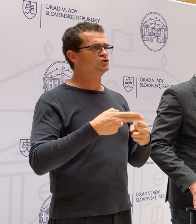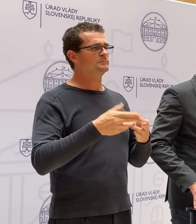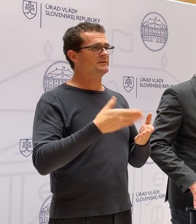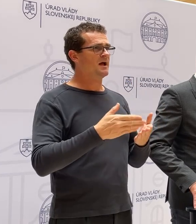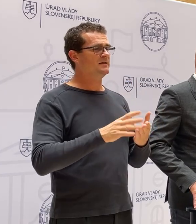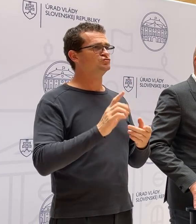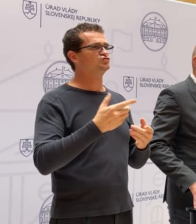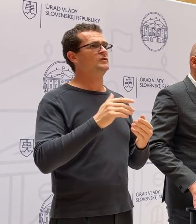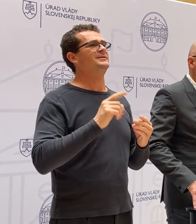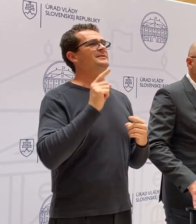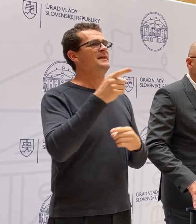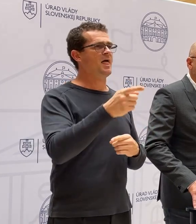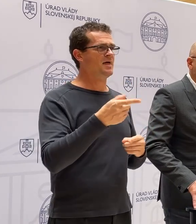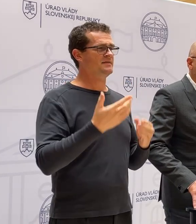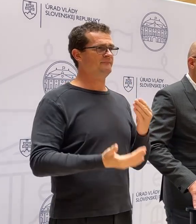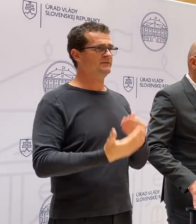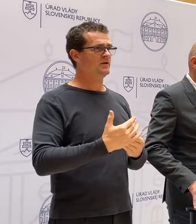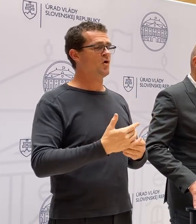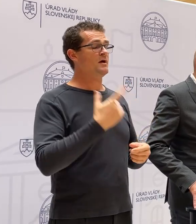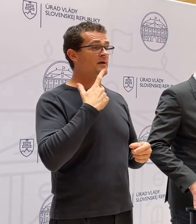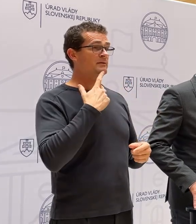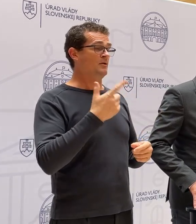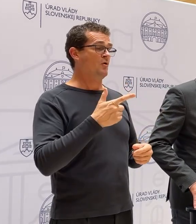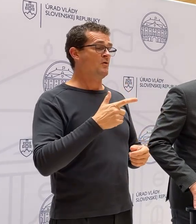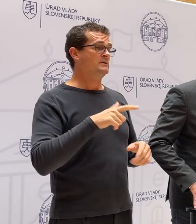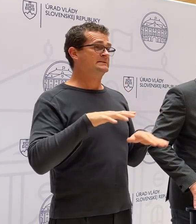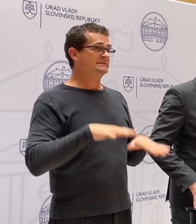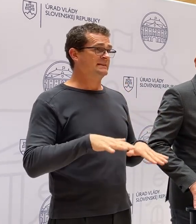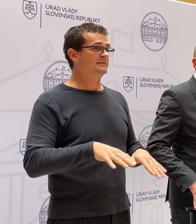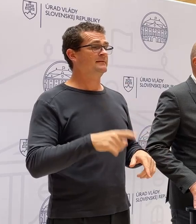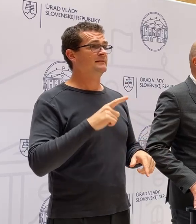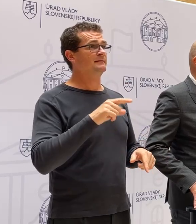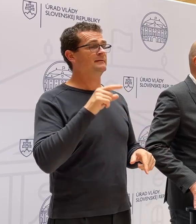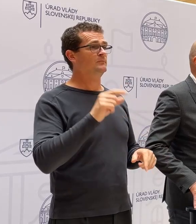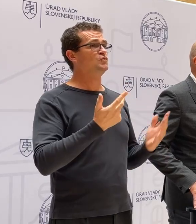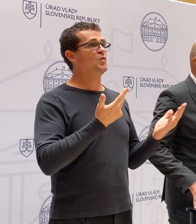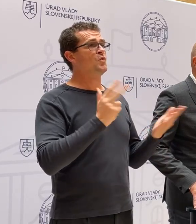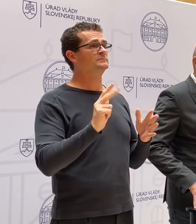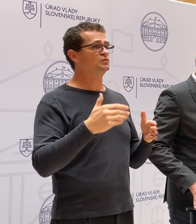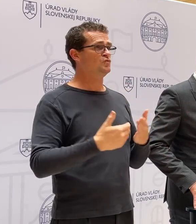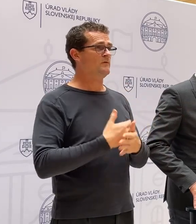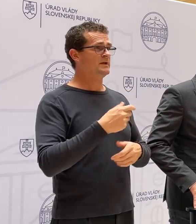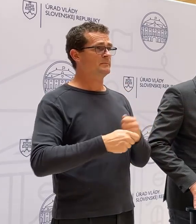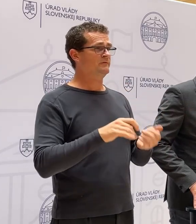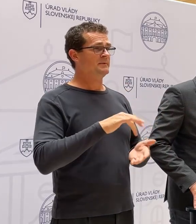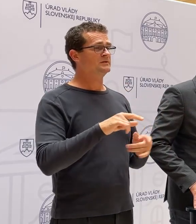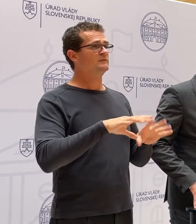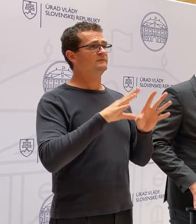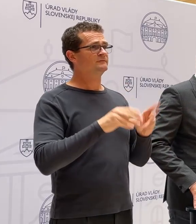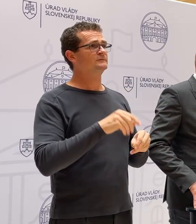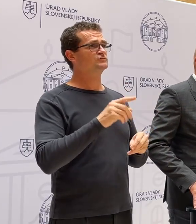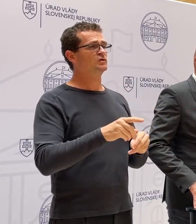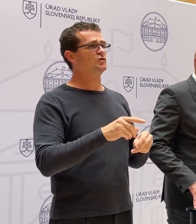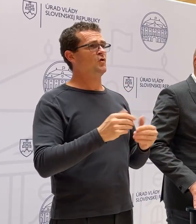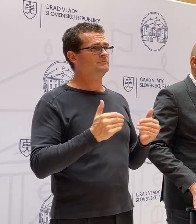ďalší, ešte ďalej na východe, ak to klapne, o tom ešte nebudem hovoriť, ale ak to klapne, to bude 800 pracovných miest, všetko